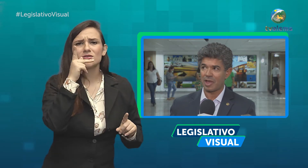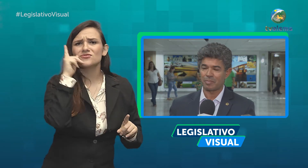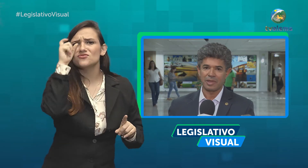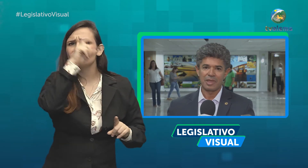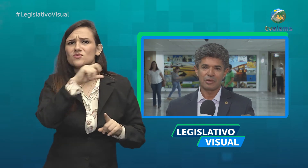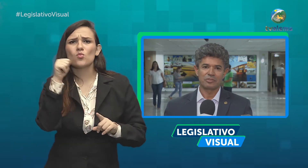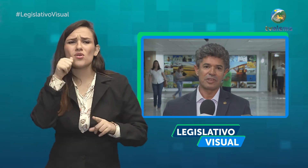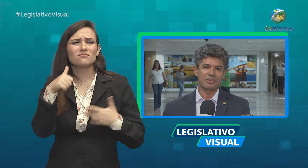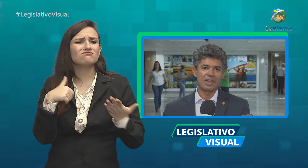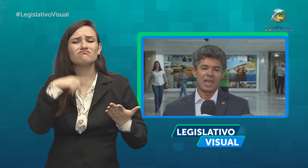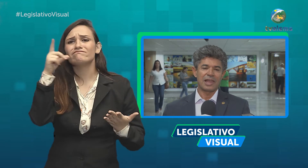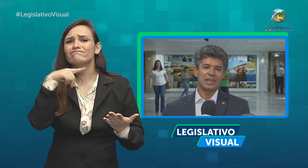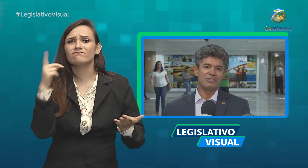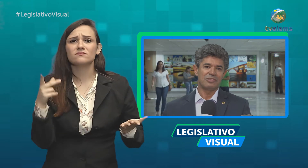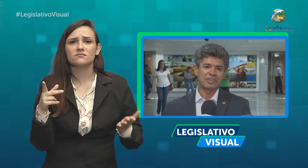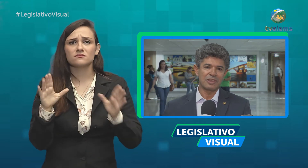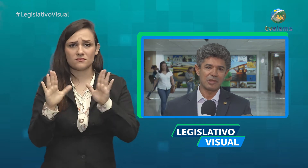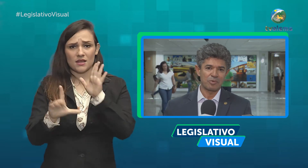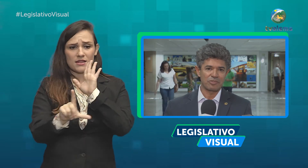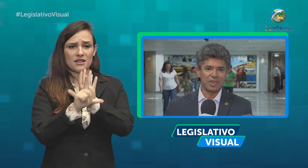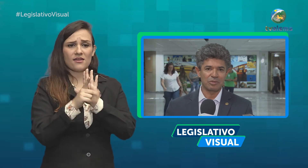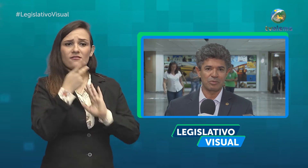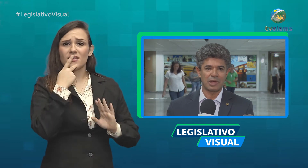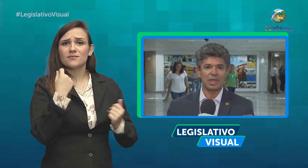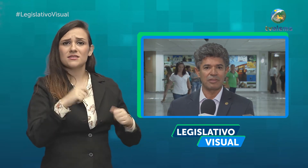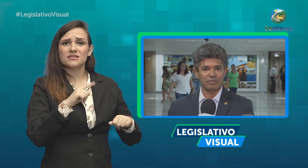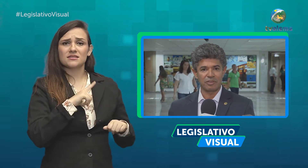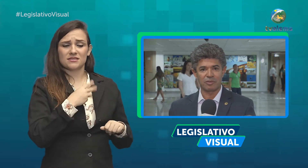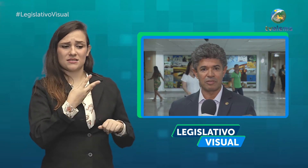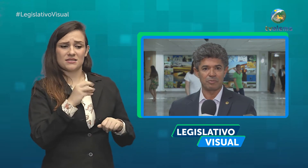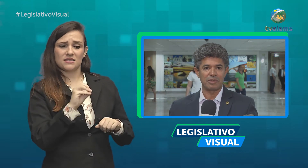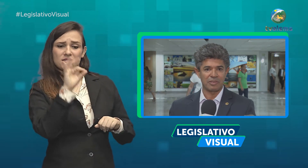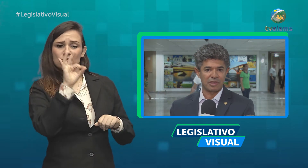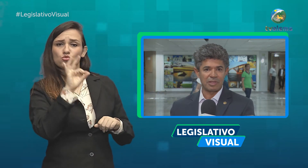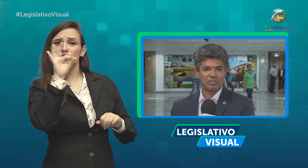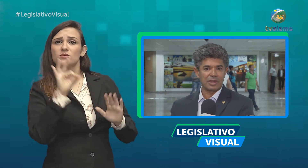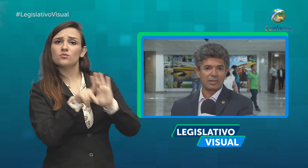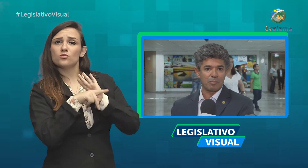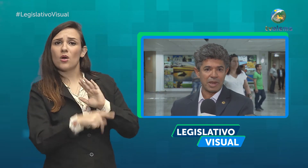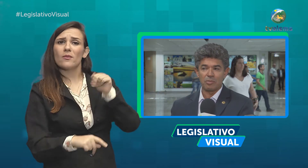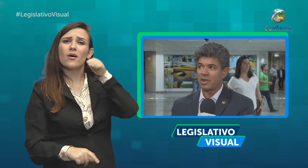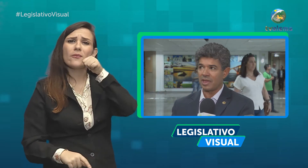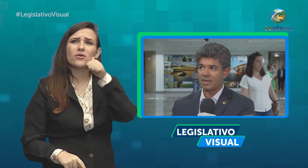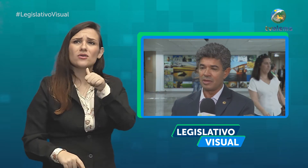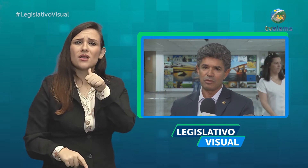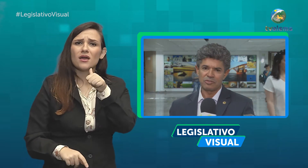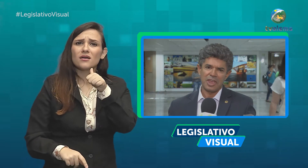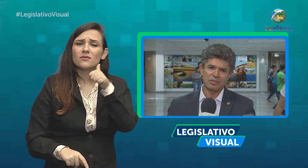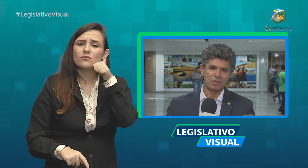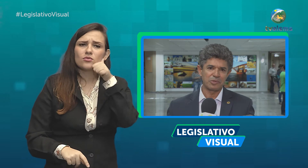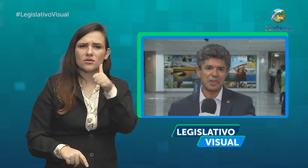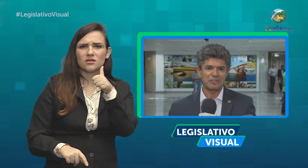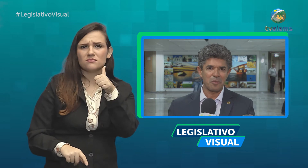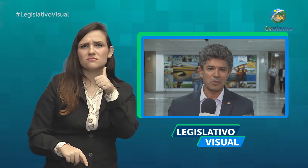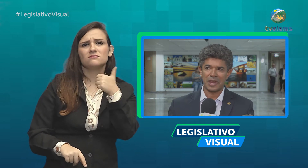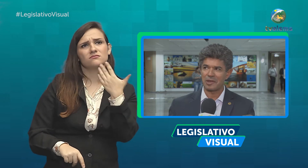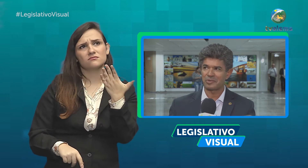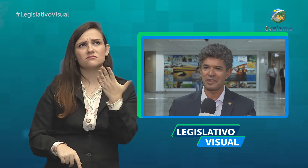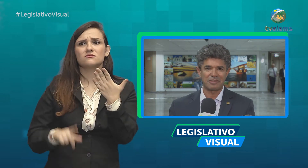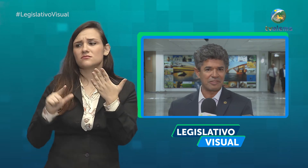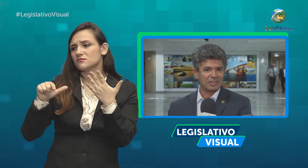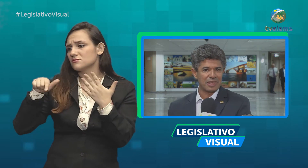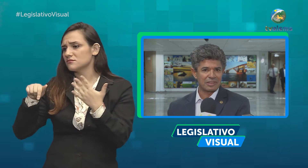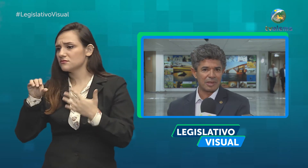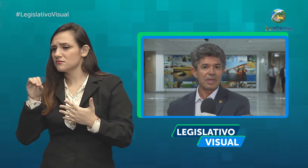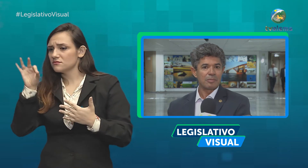sua chapa. Ou seja, a lei diz que 30% é destinado para a mulher. O gênero, que poderia ser o contrário,